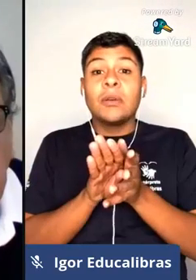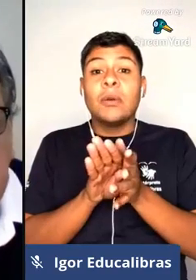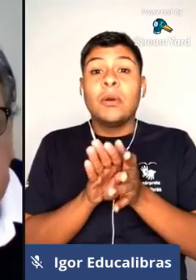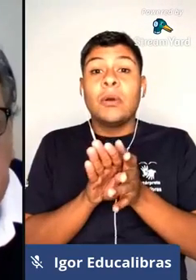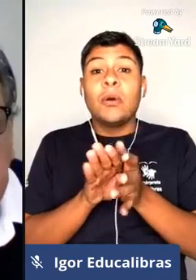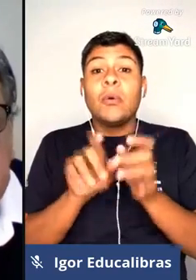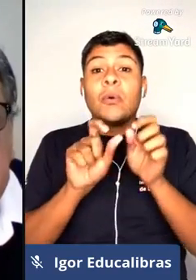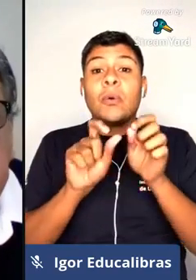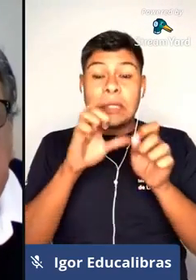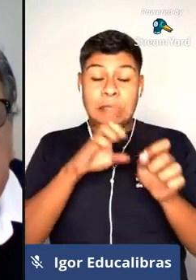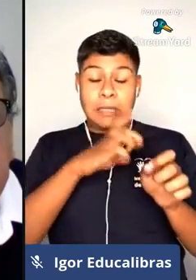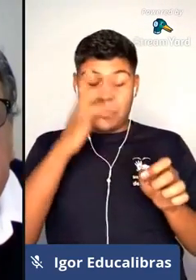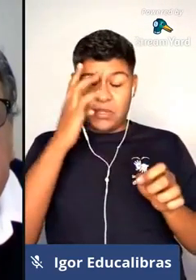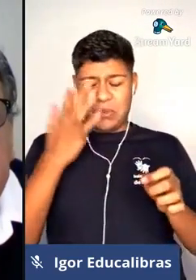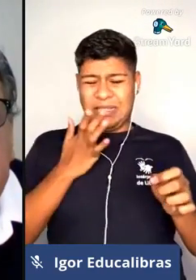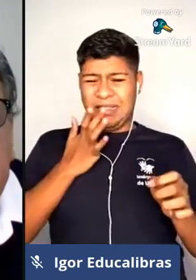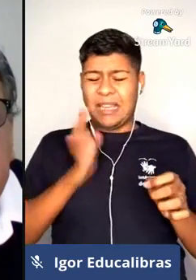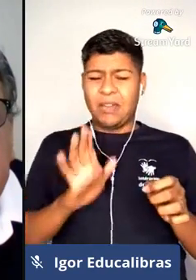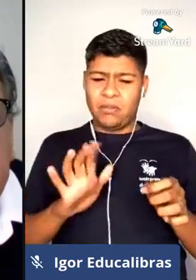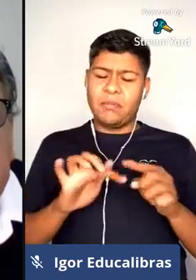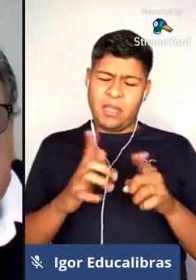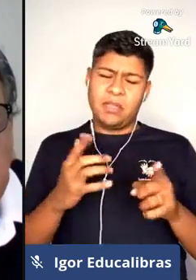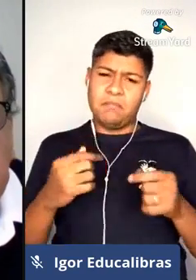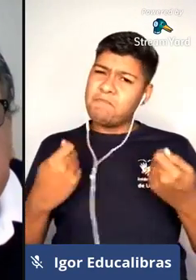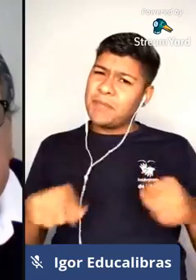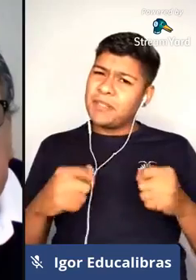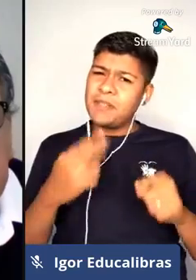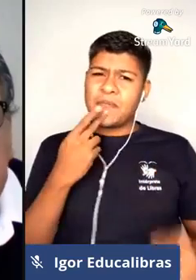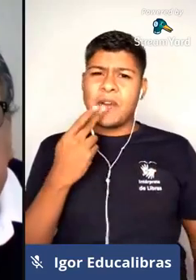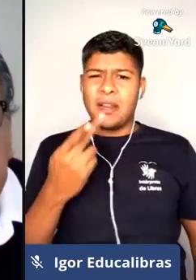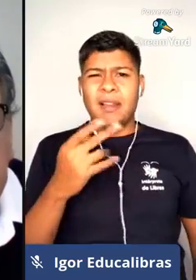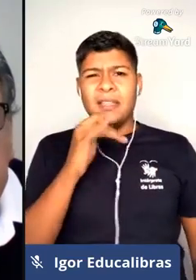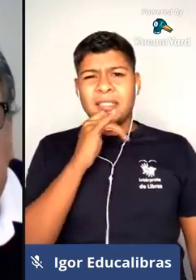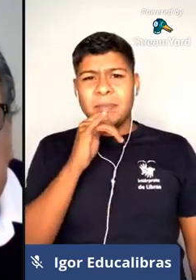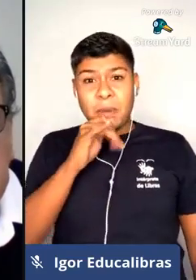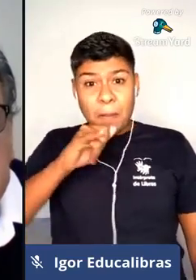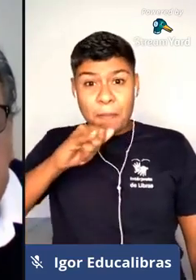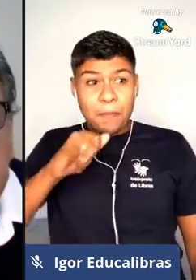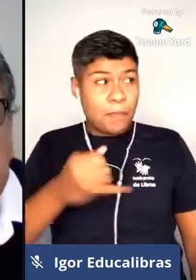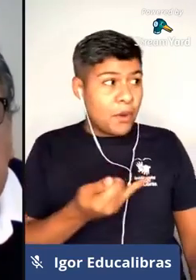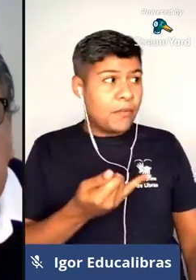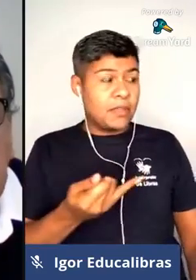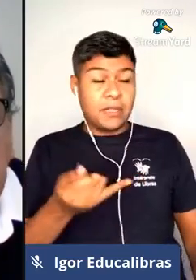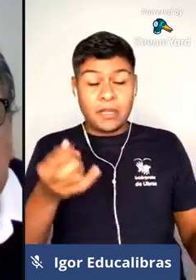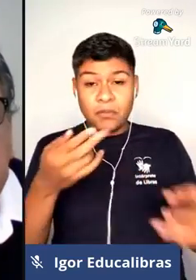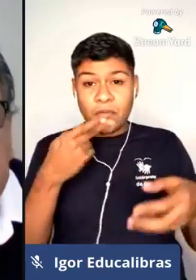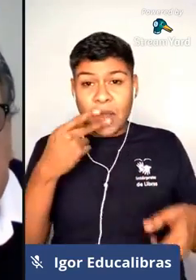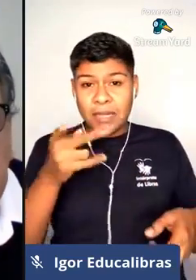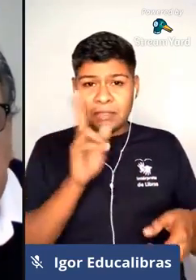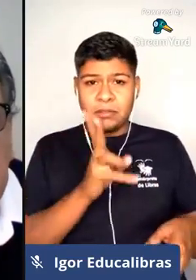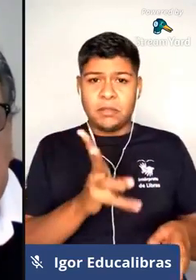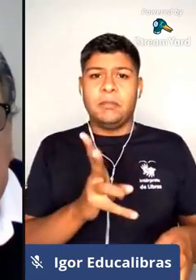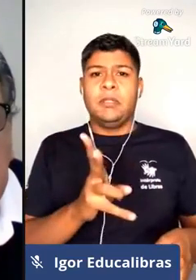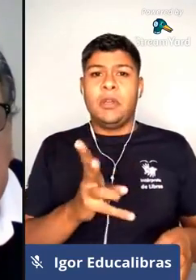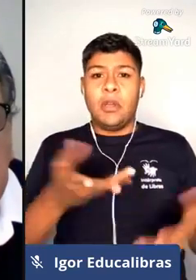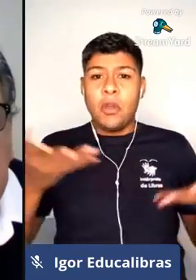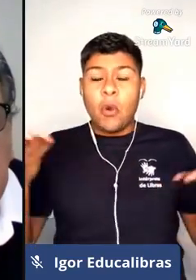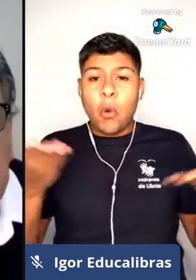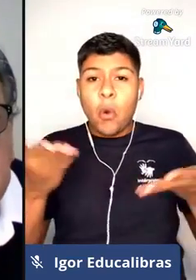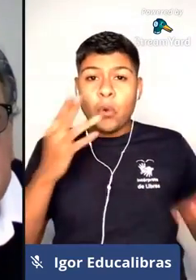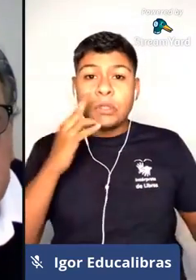a... Tem gente que não gosta, mas eu preciso falar. Não é que eu esteja aproveitando a rede, porque falo isso sempre. Hoje vejo